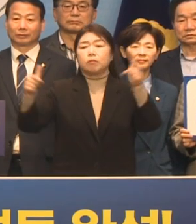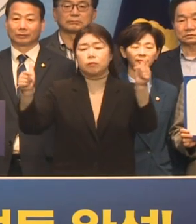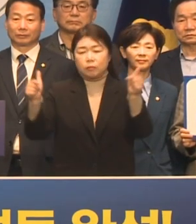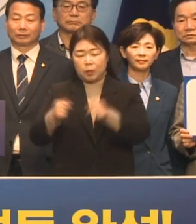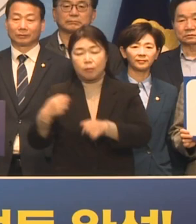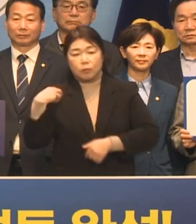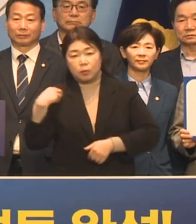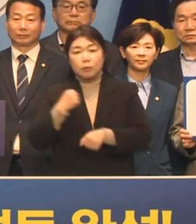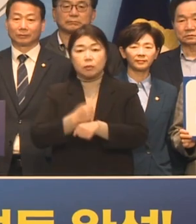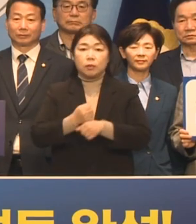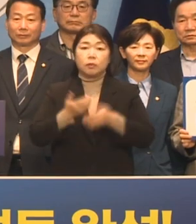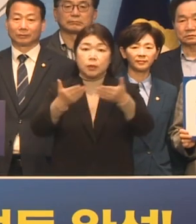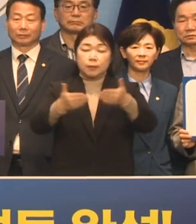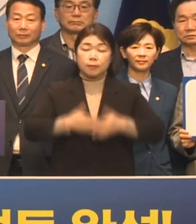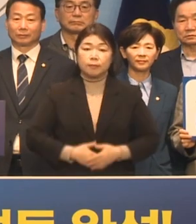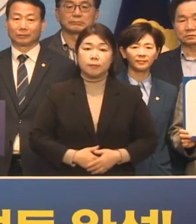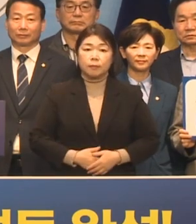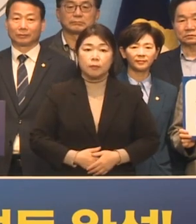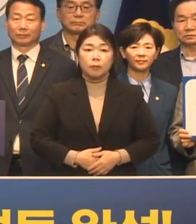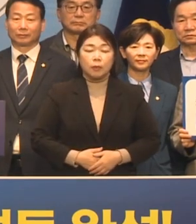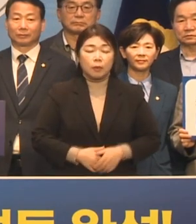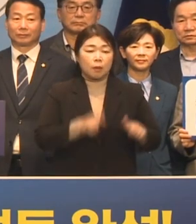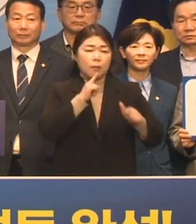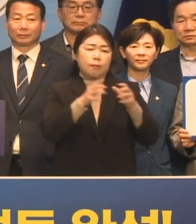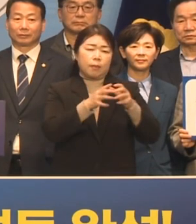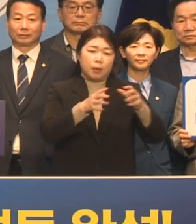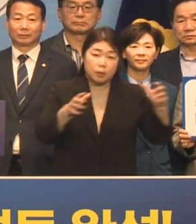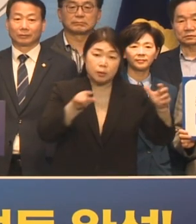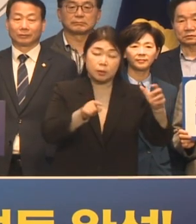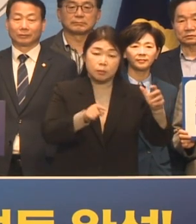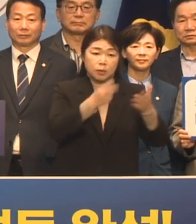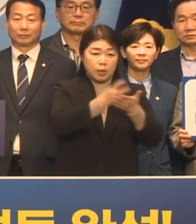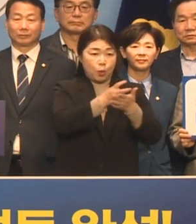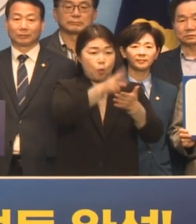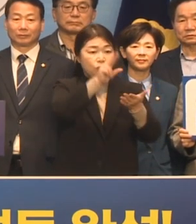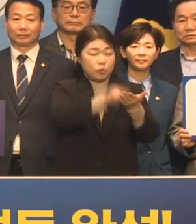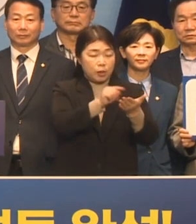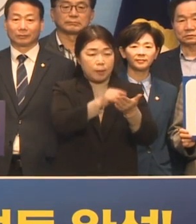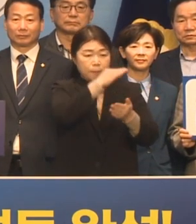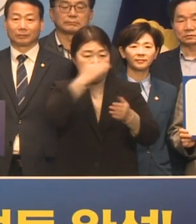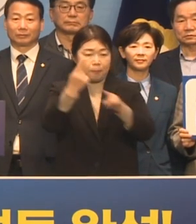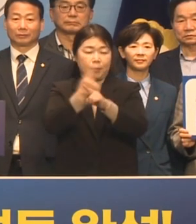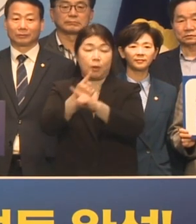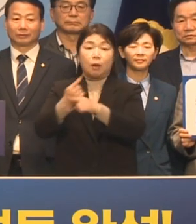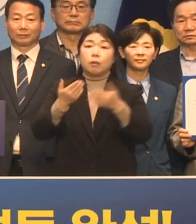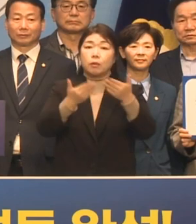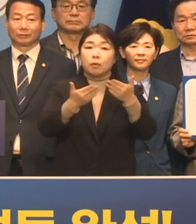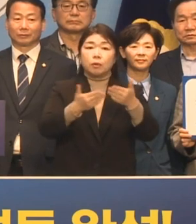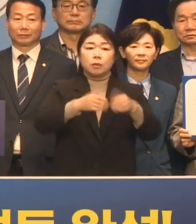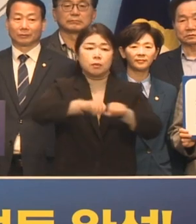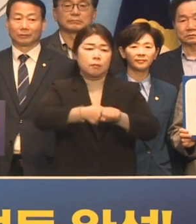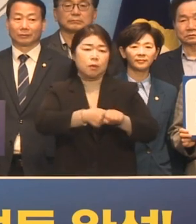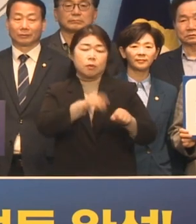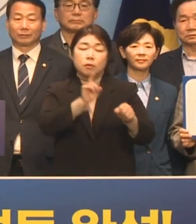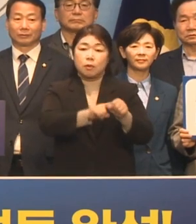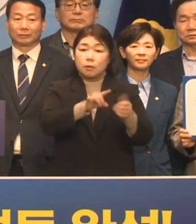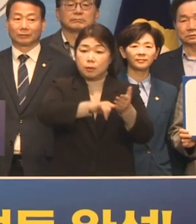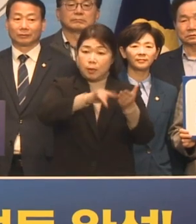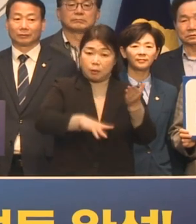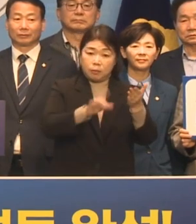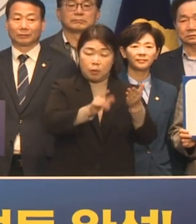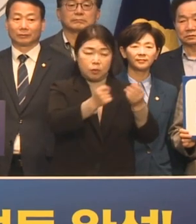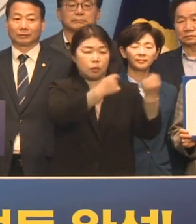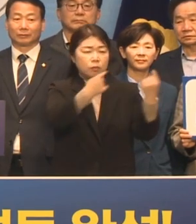높이겠습니다. 현재 여러 논란이 있는 제도적 문제점을 바로잡고 징벌적 수준의 세율을